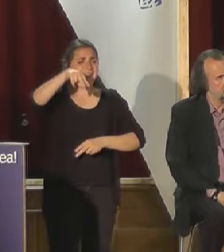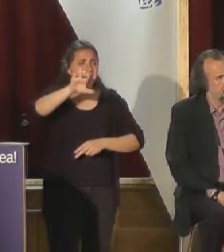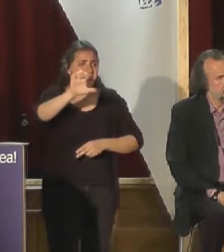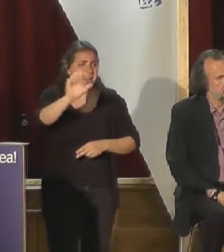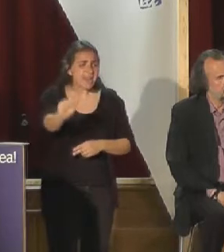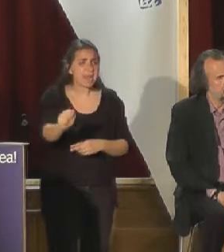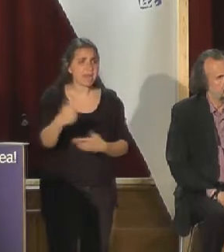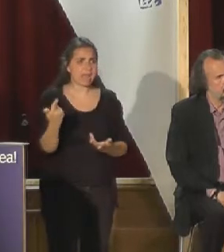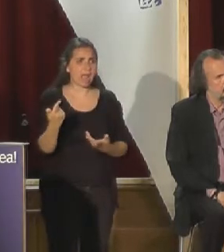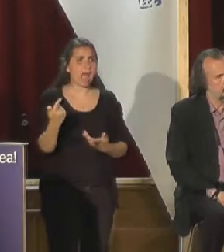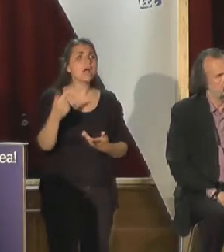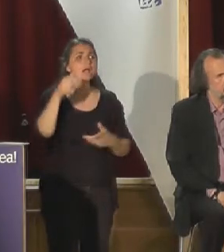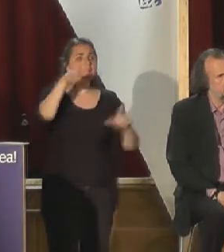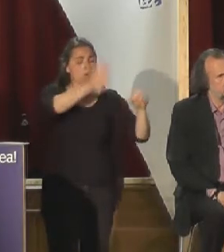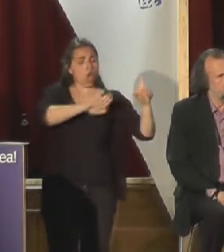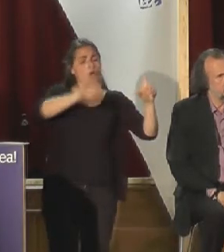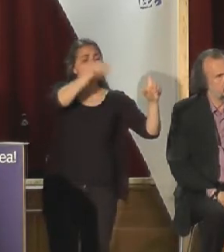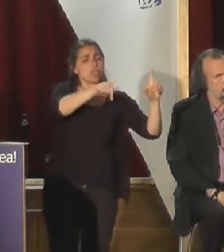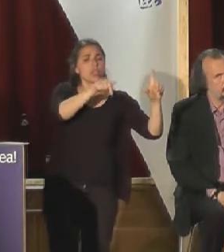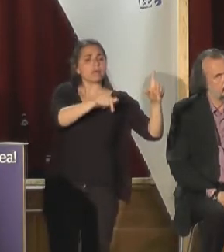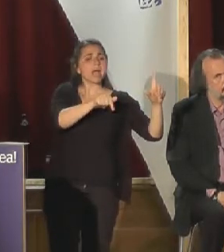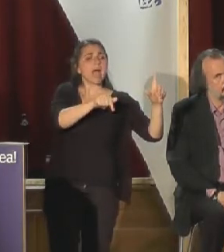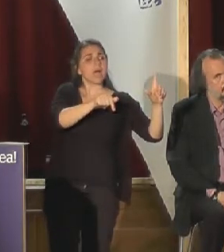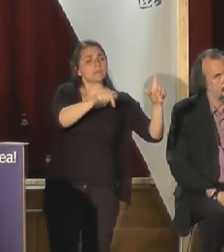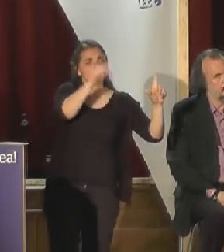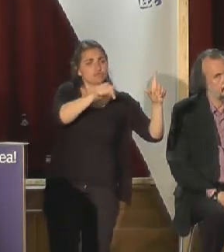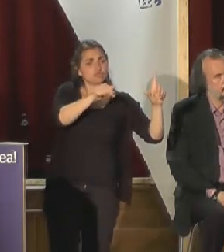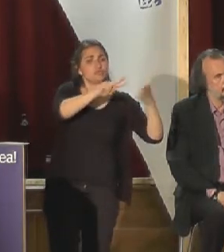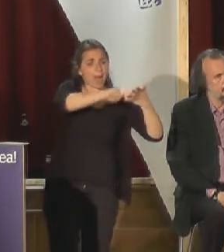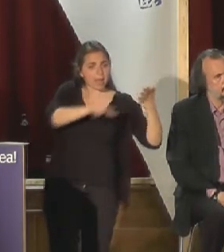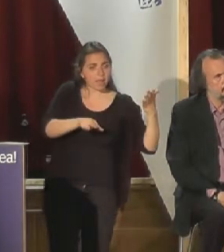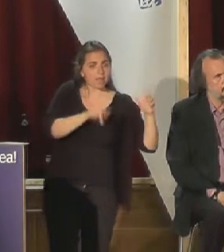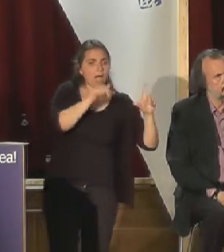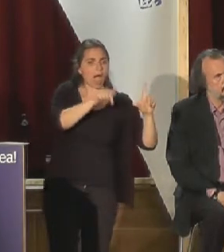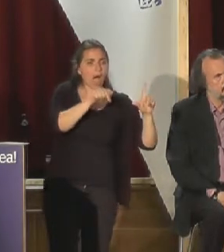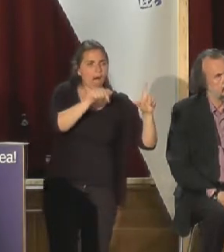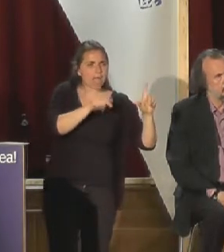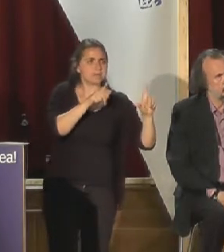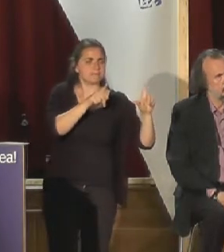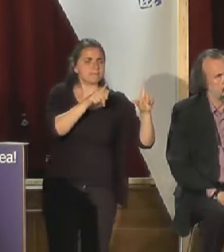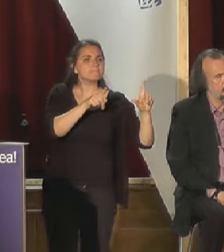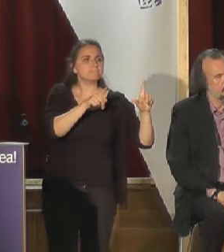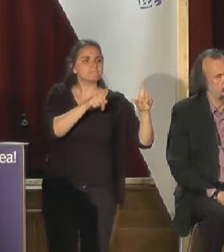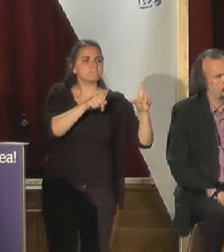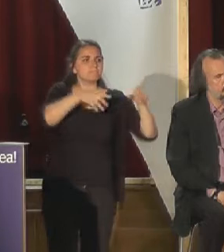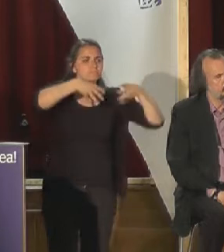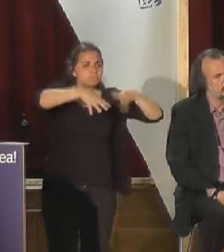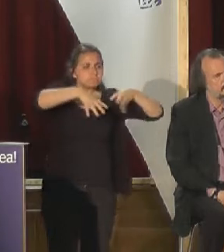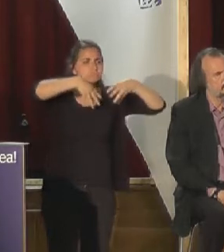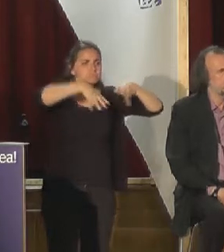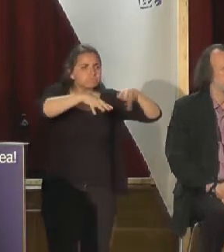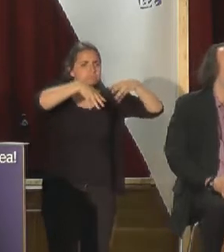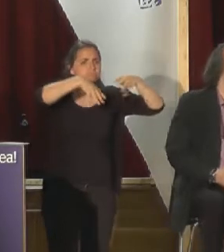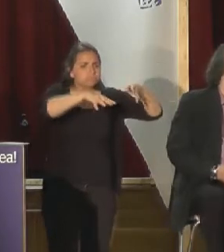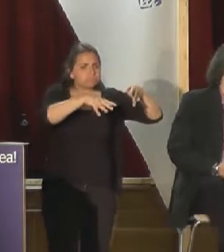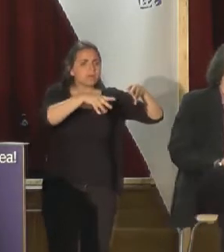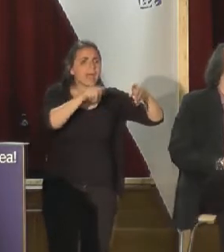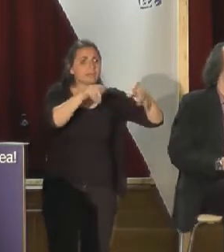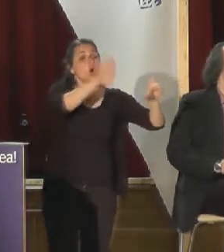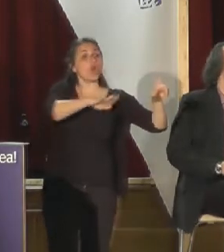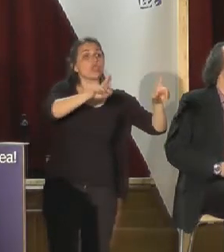Galiza Sur bracarense, actualmente Portugal do norte, chamase